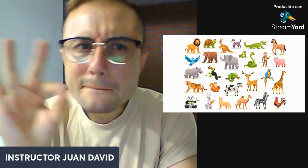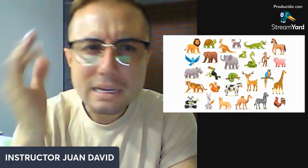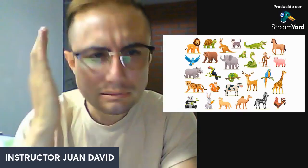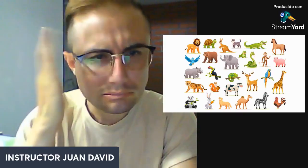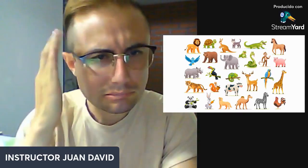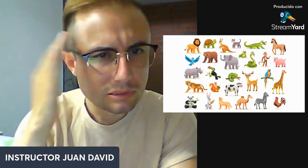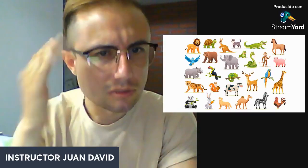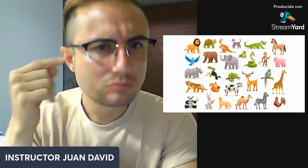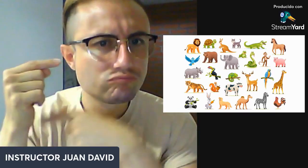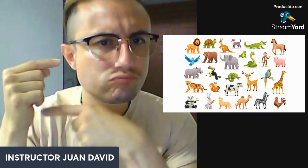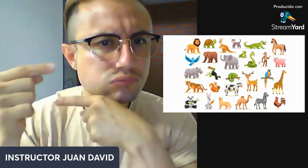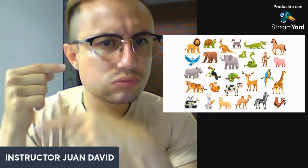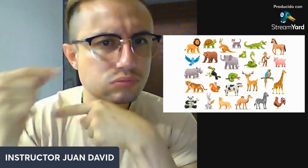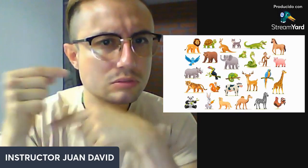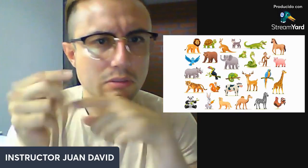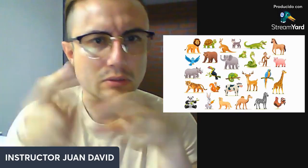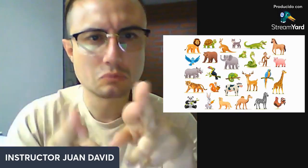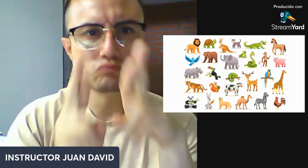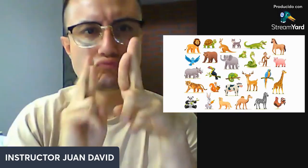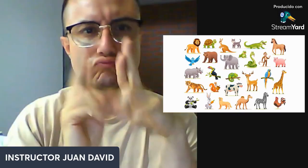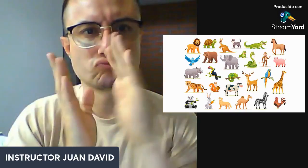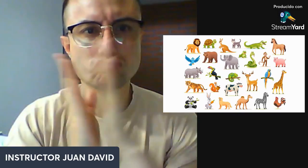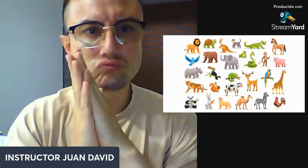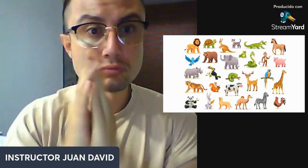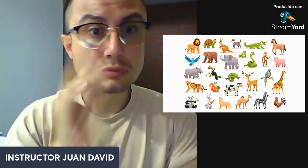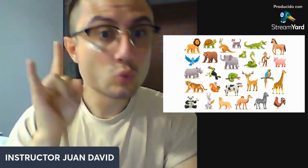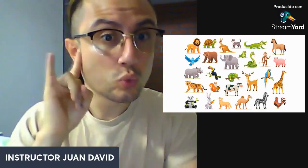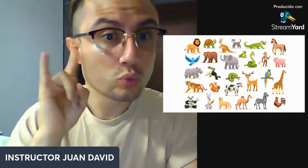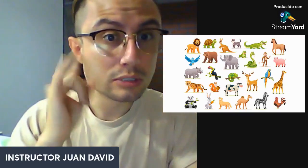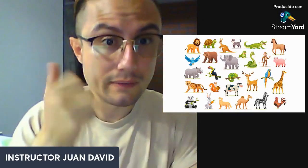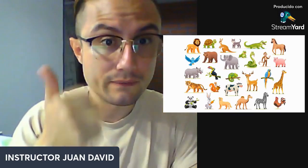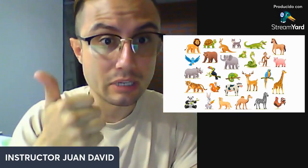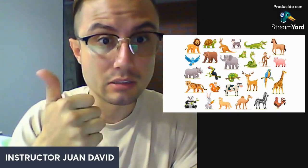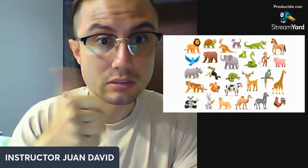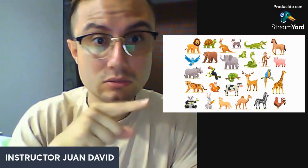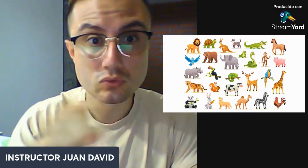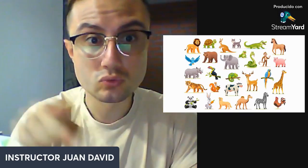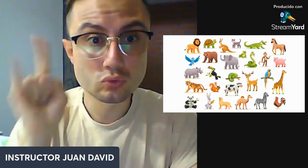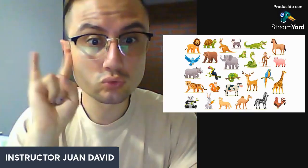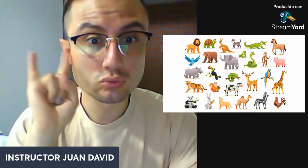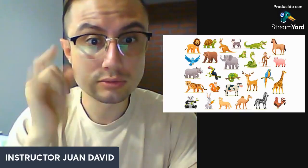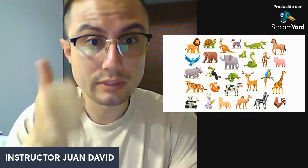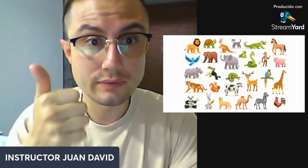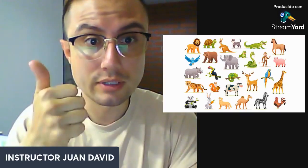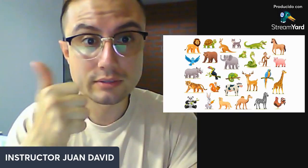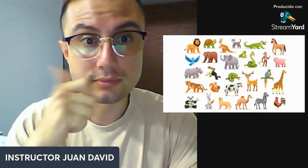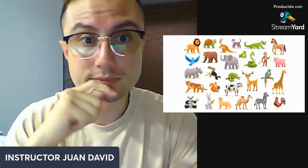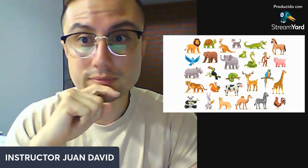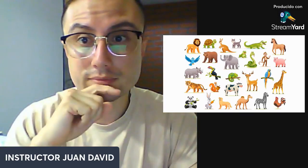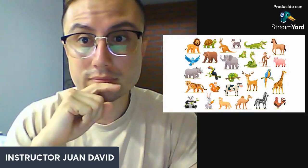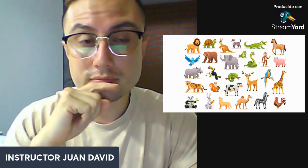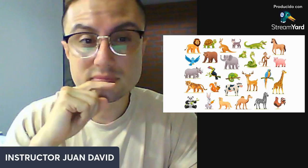¿Ustedes pueden escuchar bien? ¿Me pueden hacer saber por los comentarios si escuchan bien?